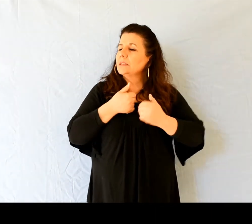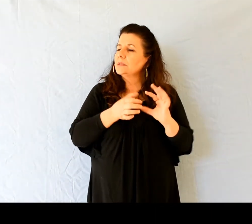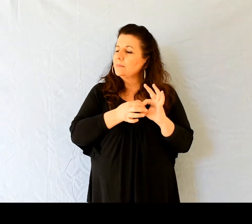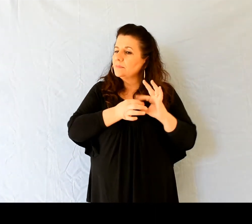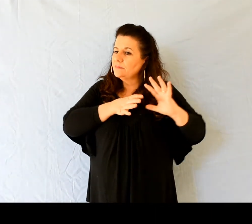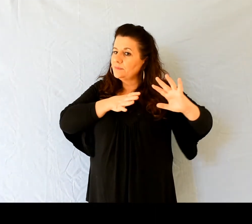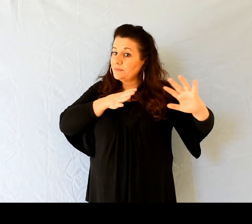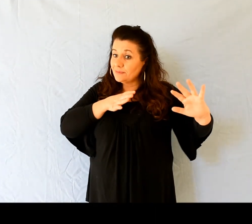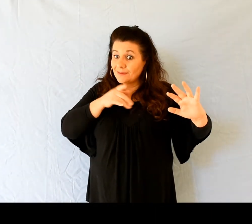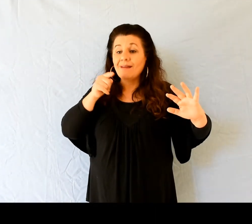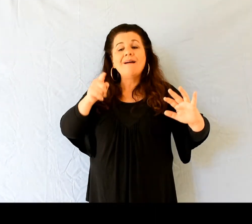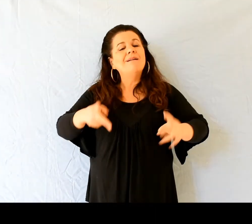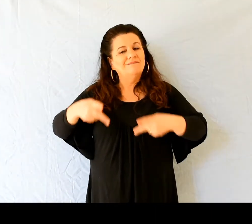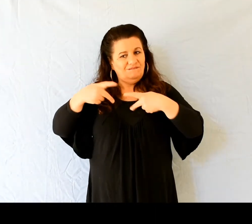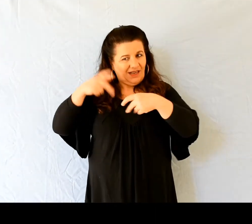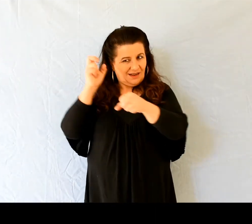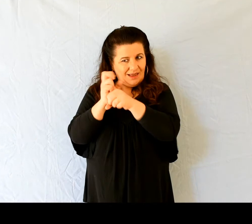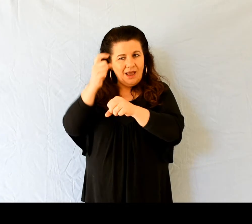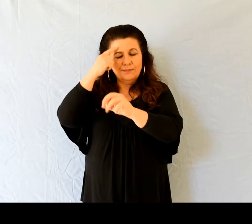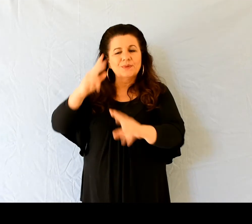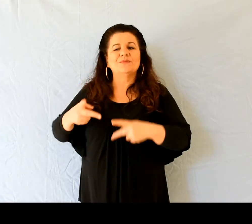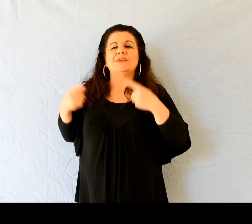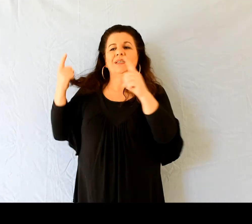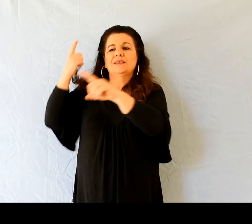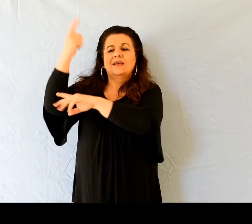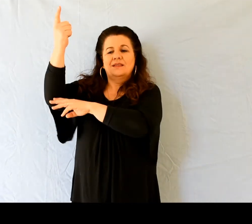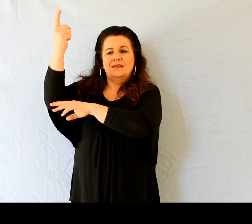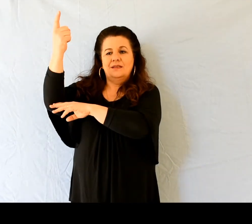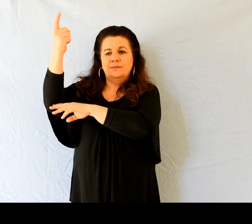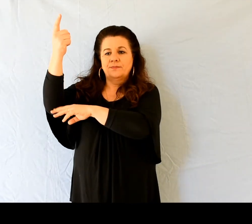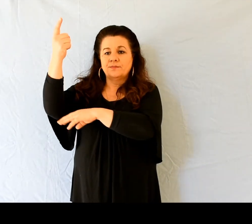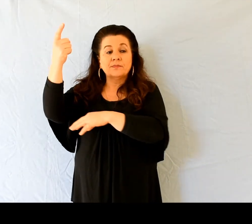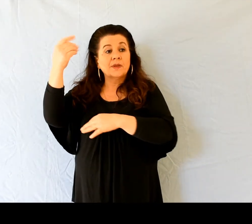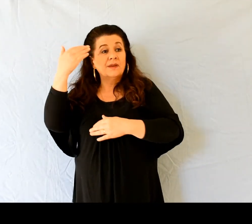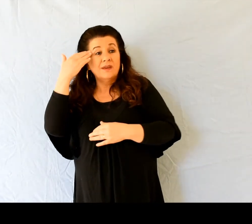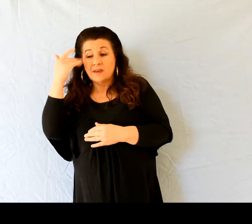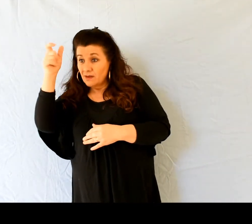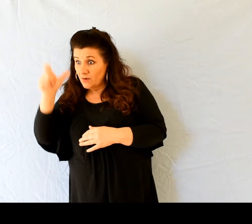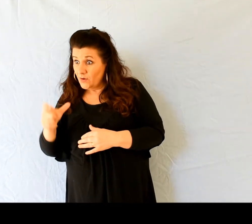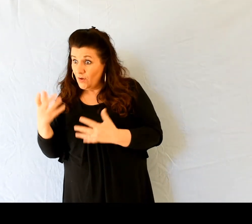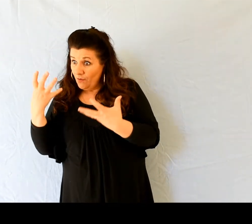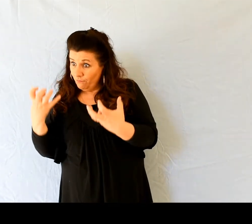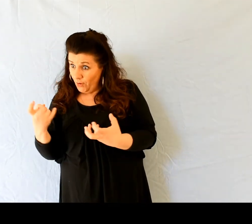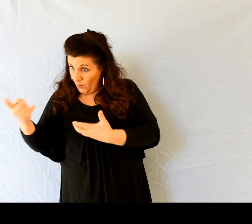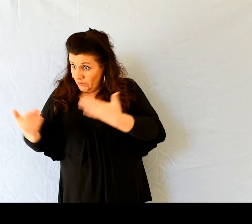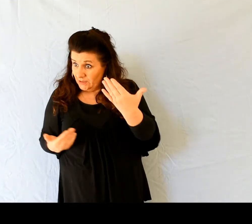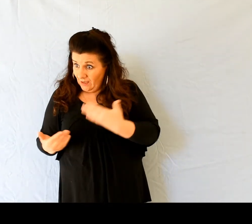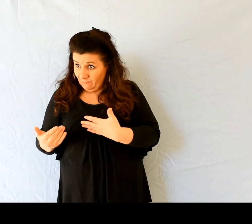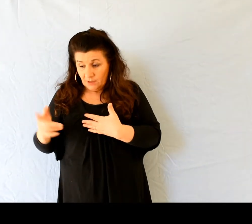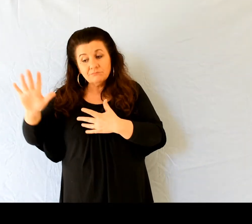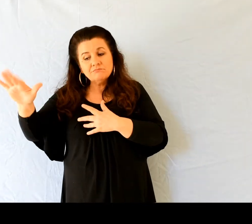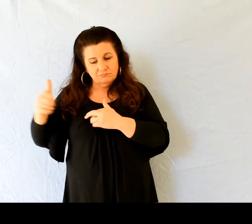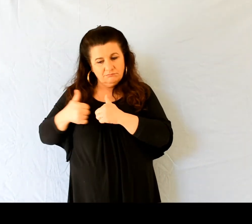Si quelqu'un veut me servir, qu'il me suive. Et là où moi je